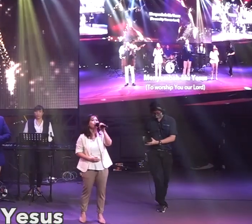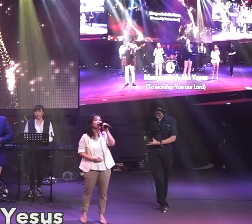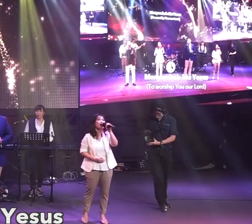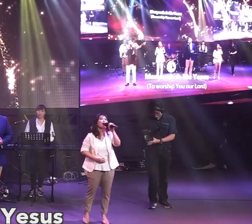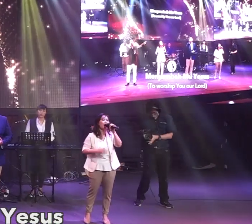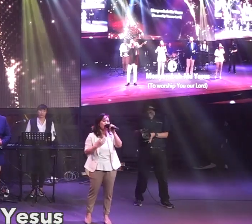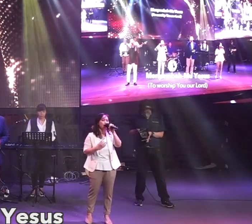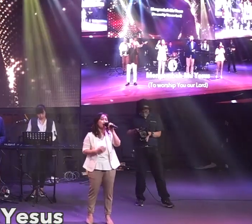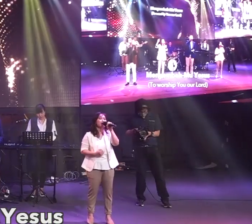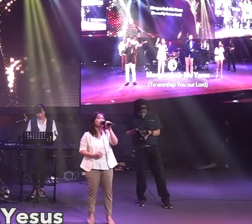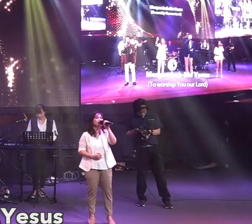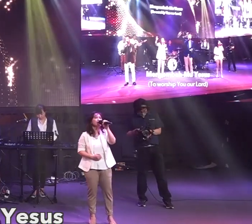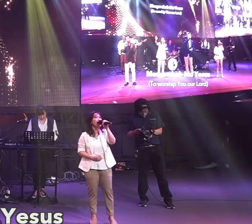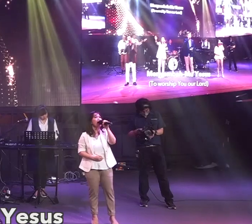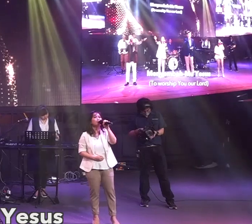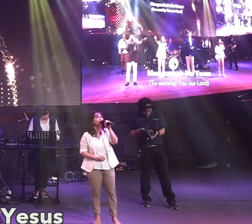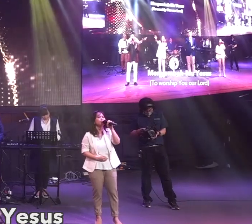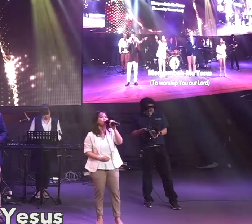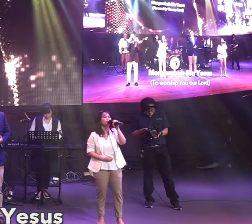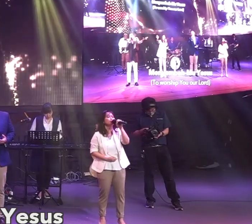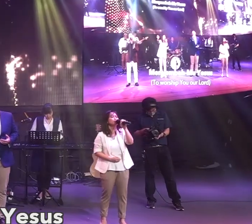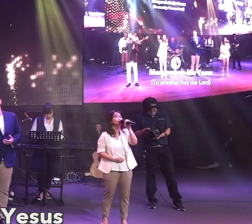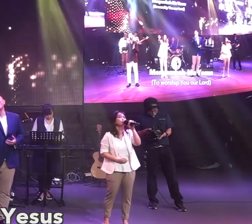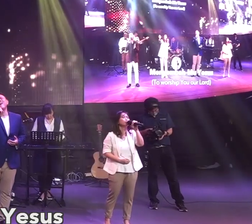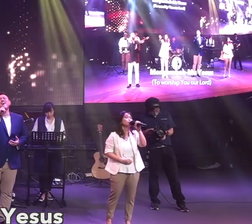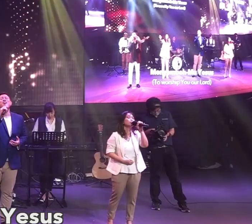menyembah-Mu, Yesus.